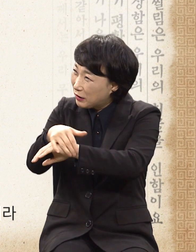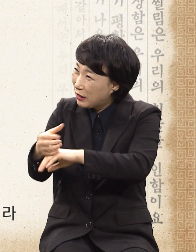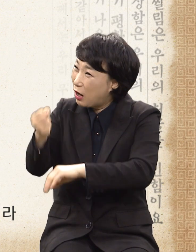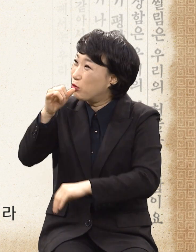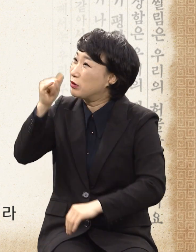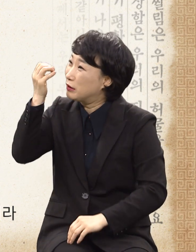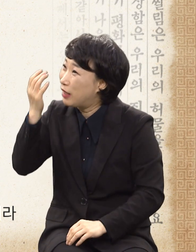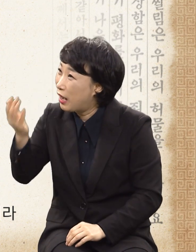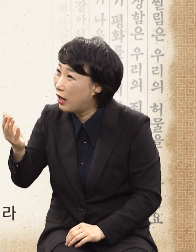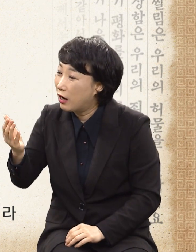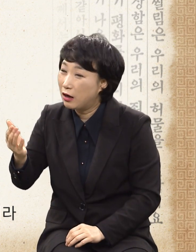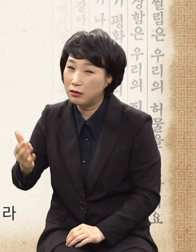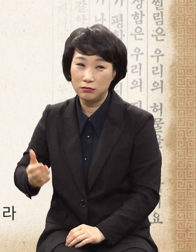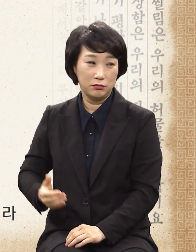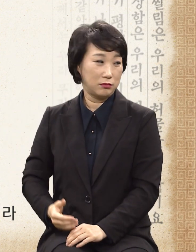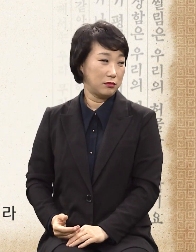계십니까?